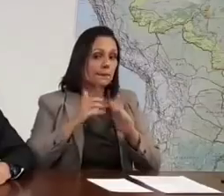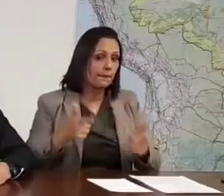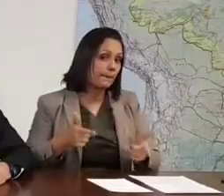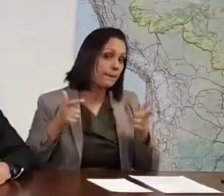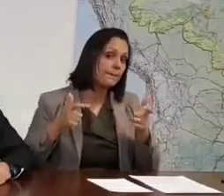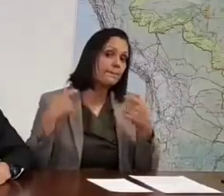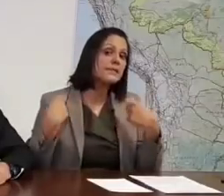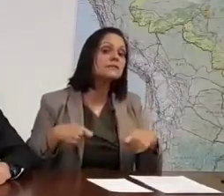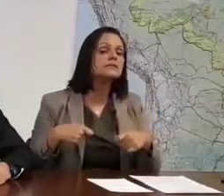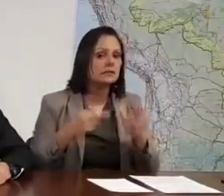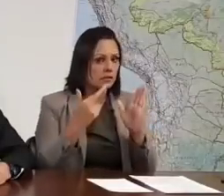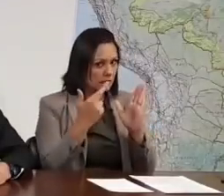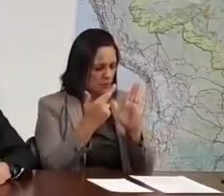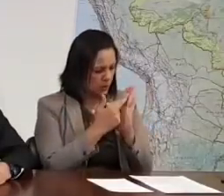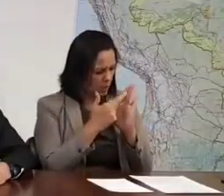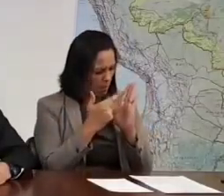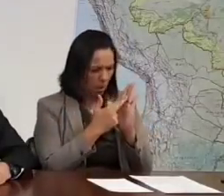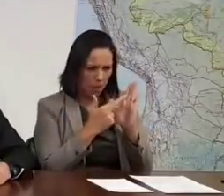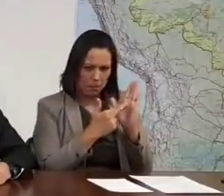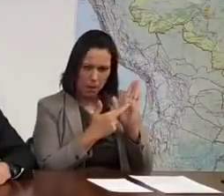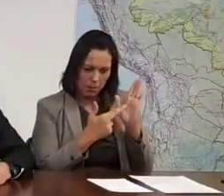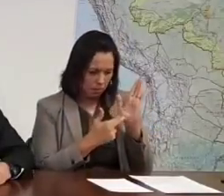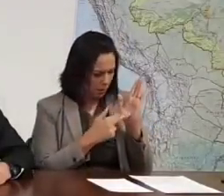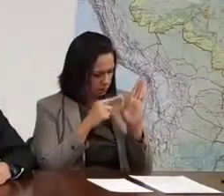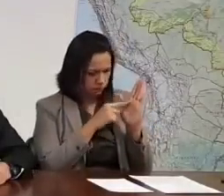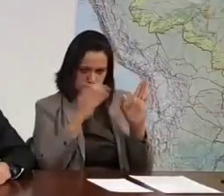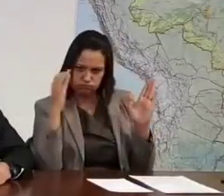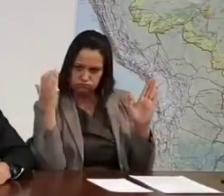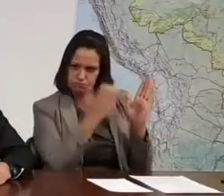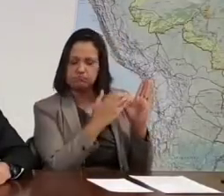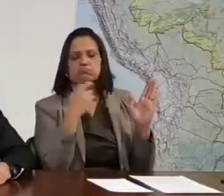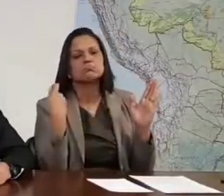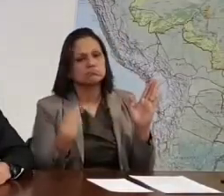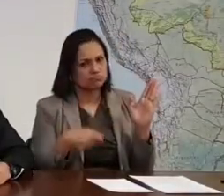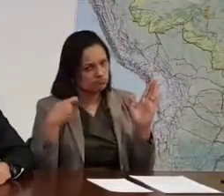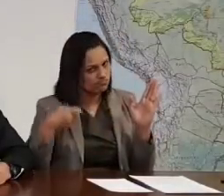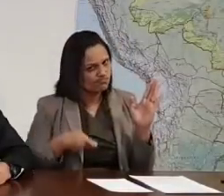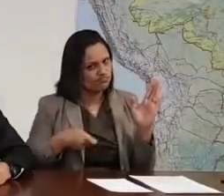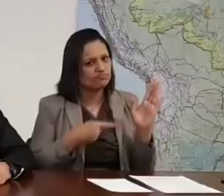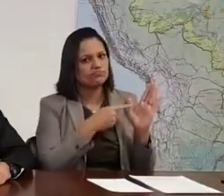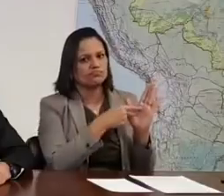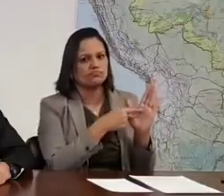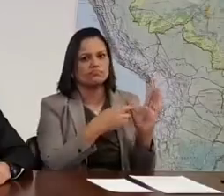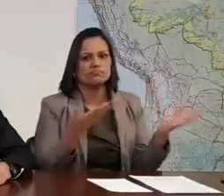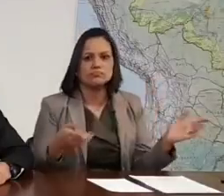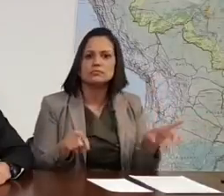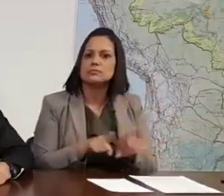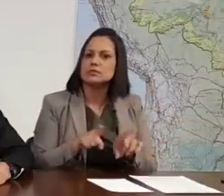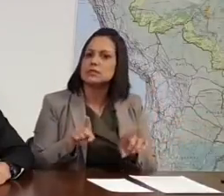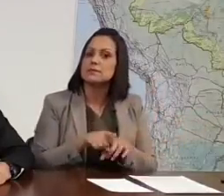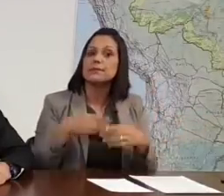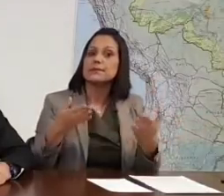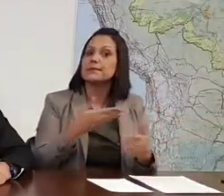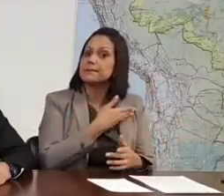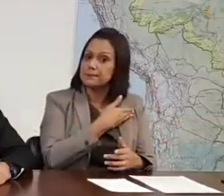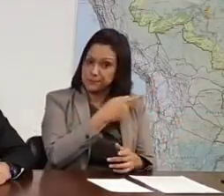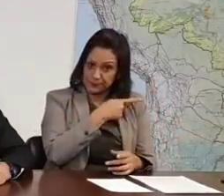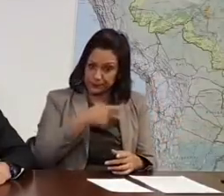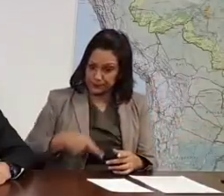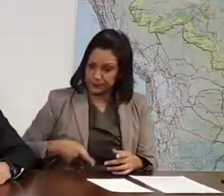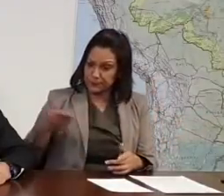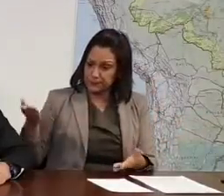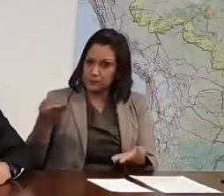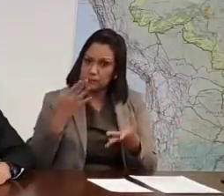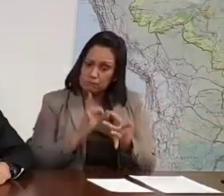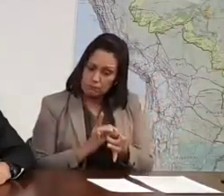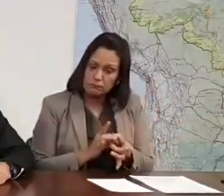tem regras e condições que ela tem que cumprir. E, por fim, era um compromisso do presidente dar condição